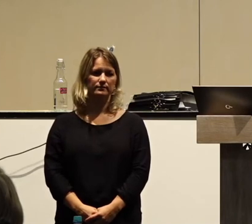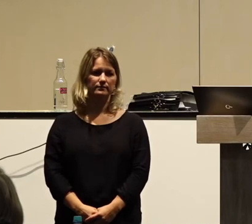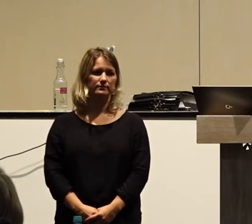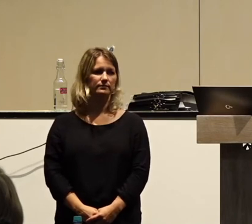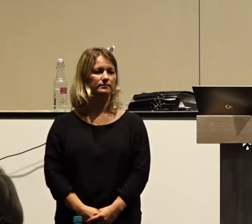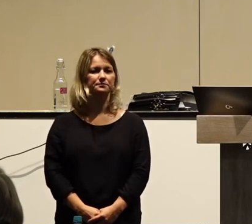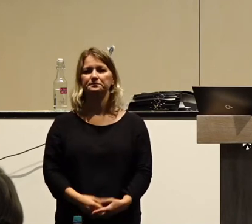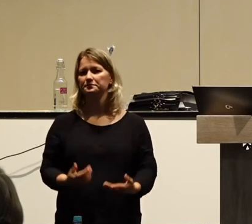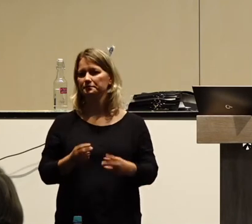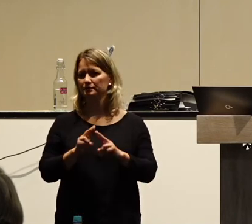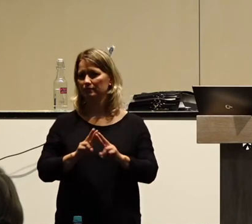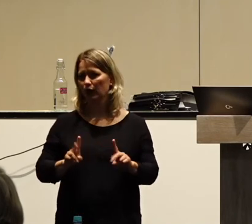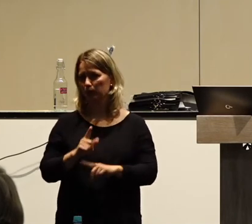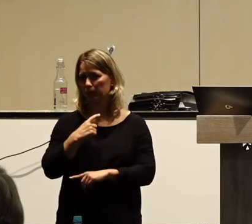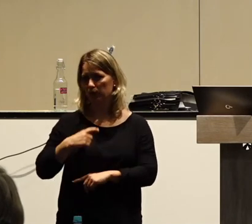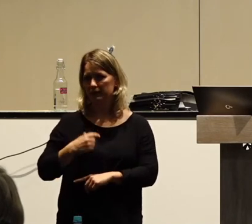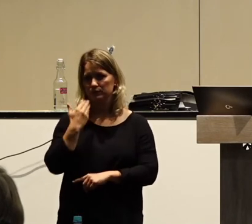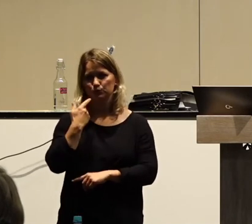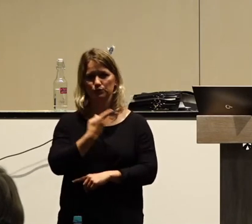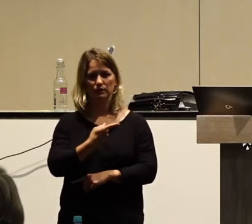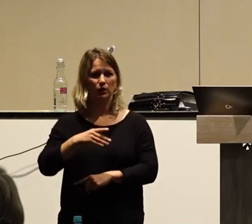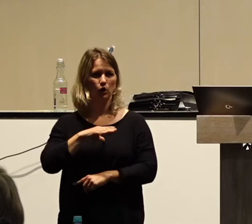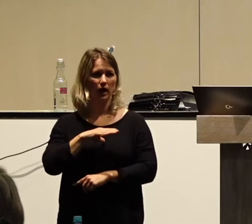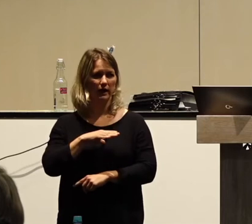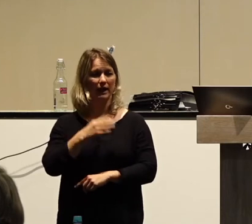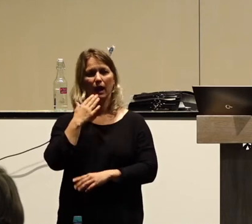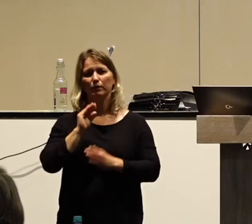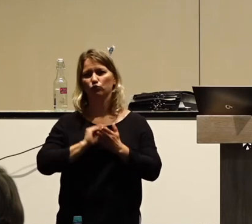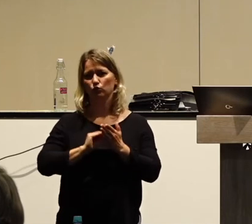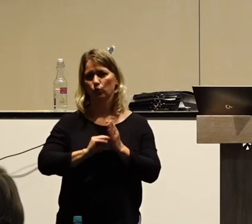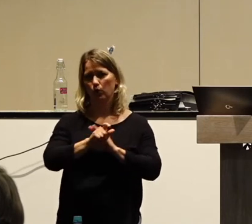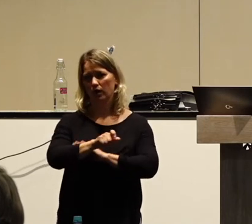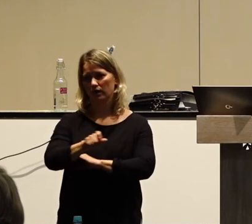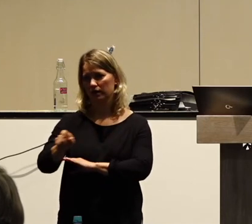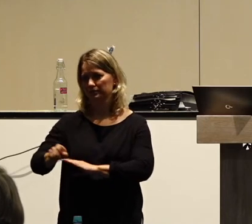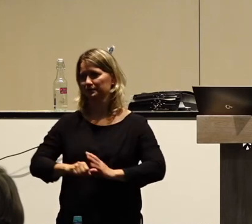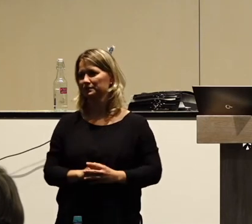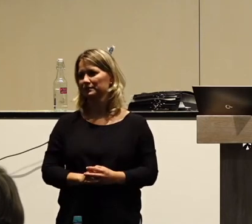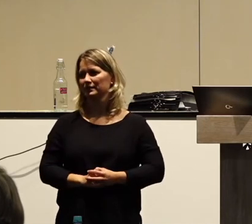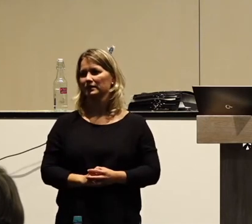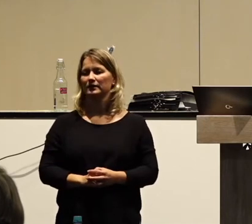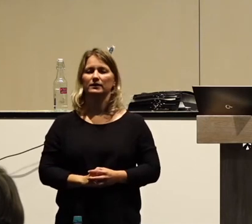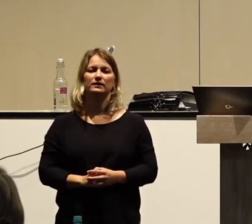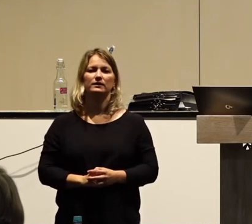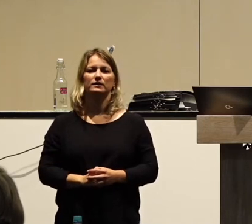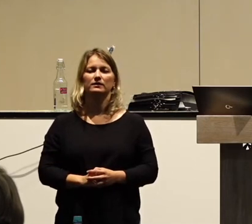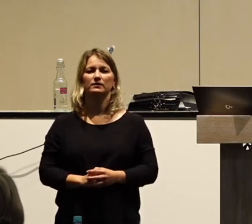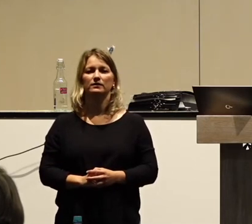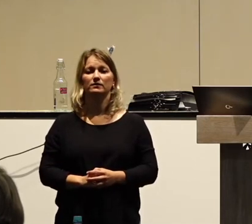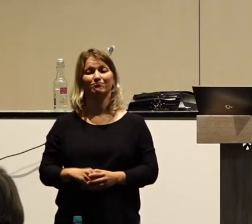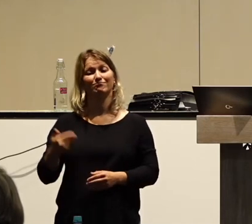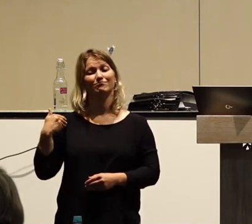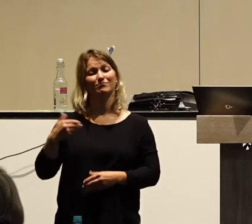Sehr geehrter Herr Oberbürgermeister, sehr geehrte Kolleginnen und Kollegen, liebe Schülerinnen und Schüler, das war kein normales